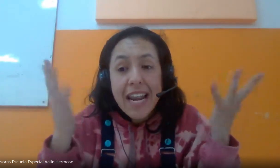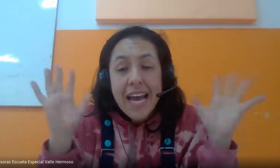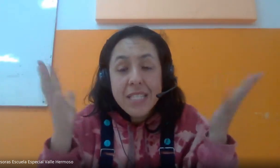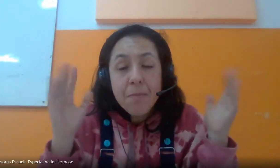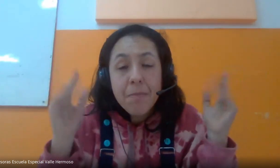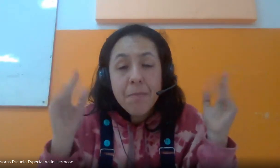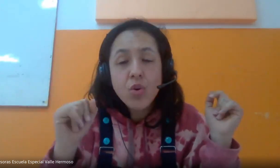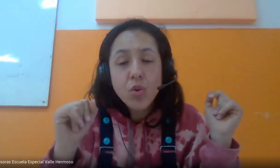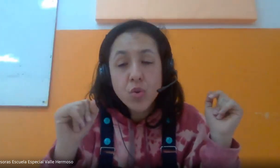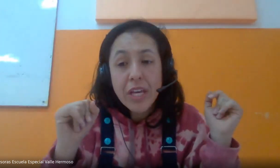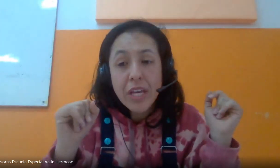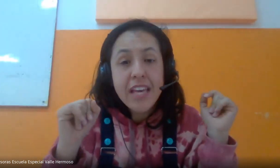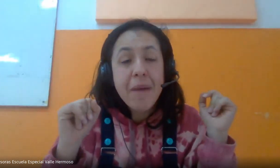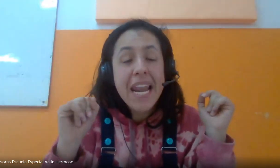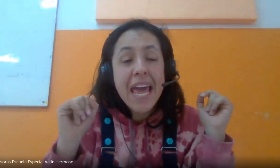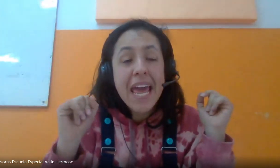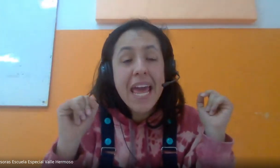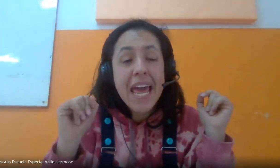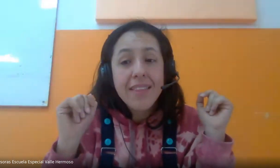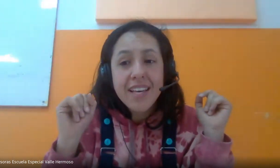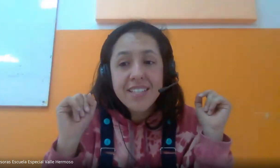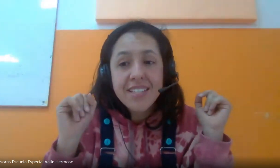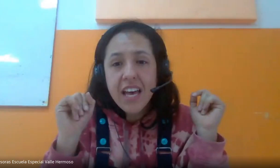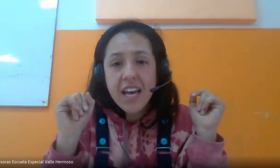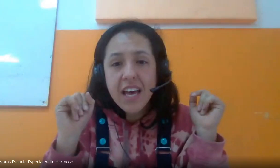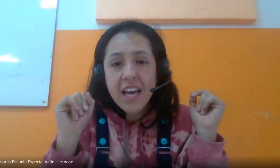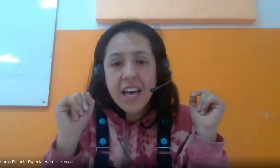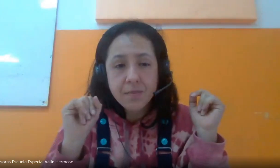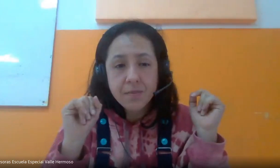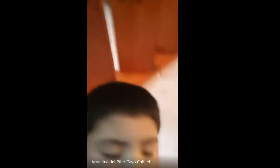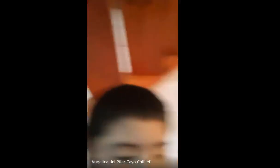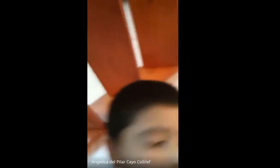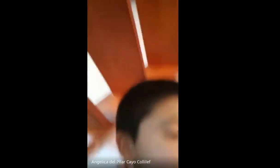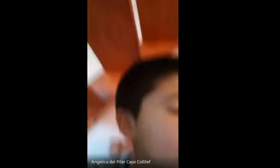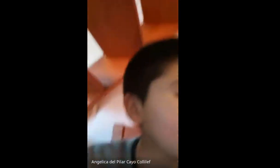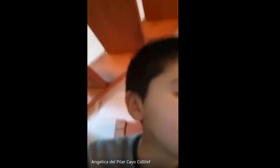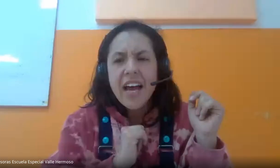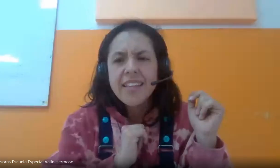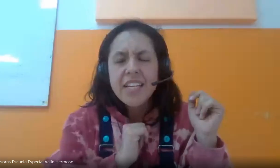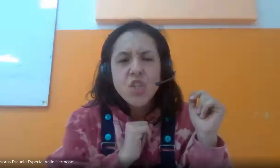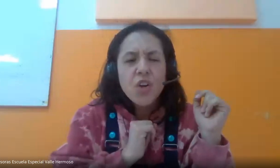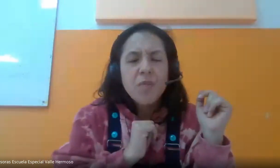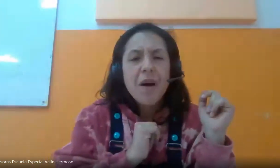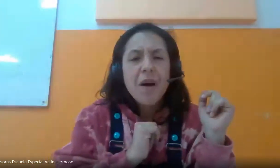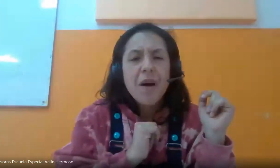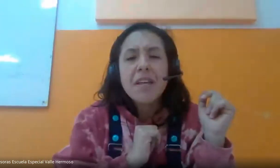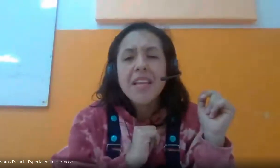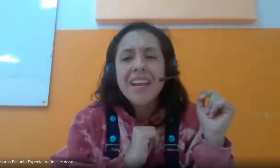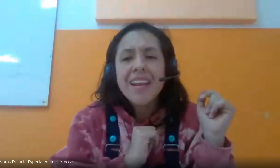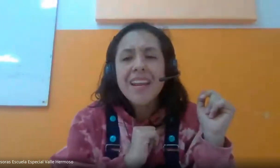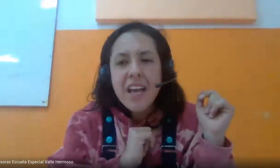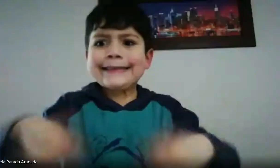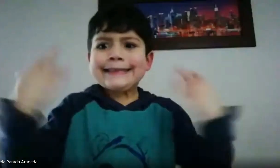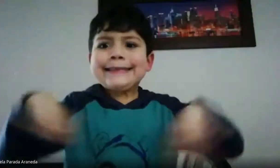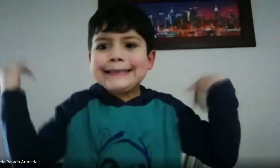utilizan las manos. Esa se llama lengua de señas. A ver, atención, vamos a aprender a decir